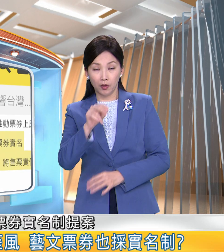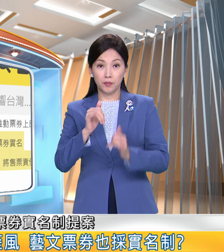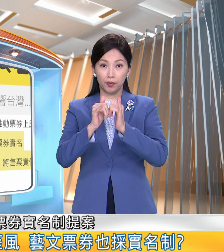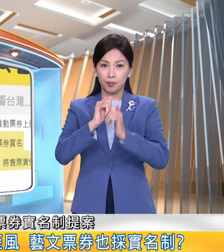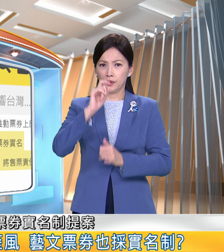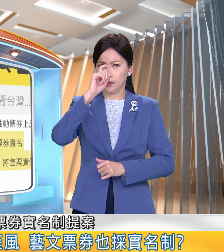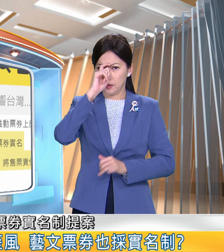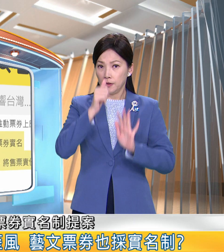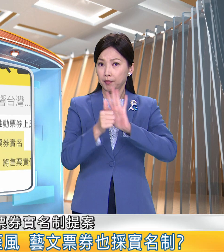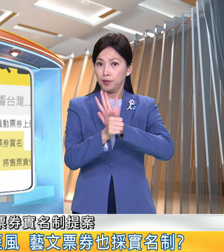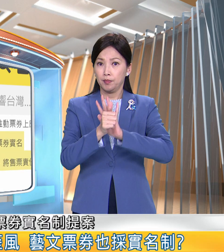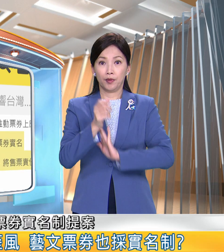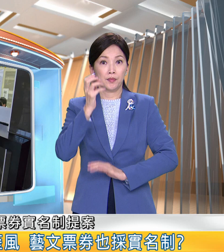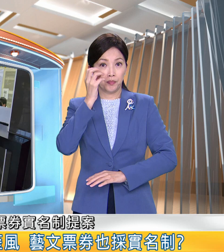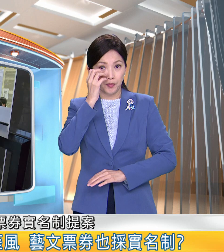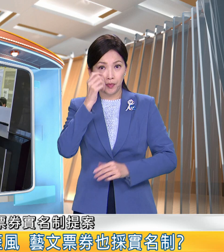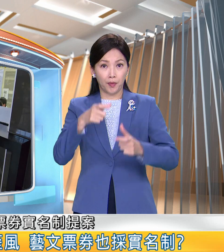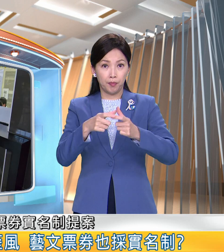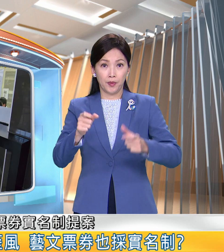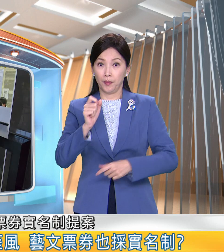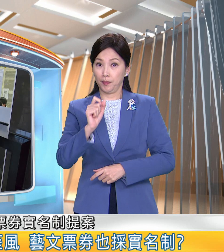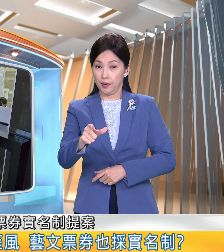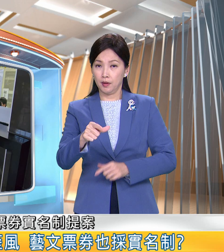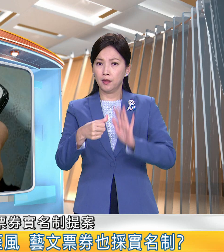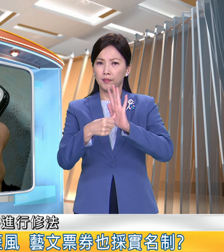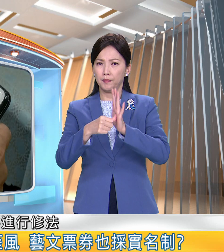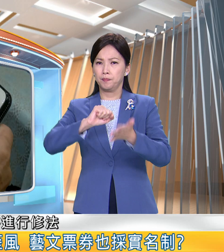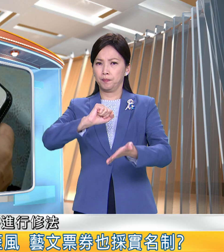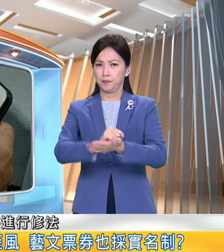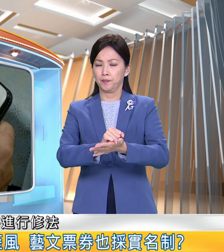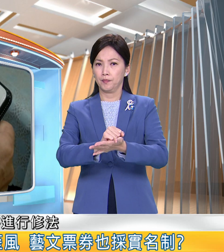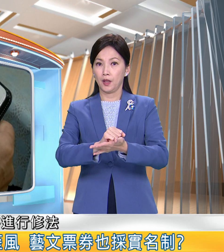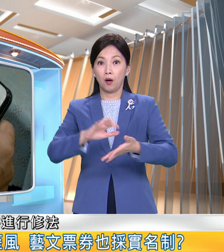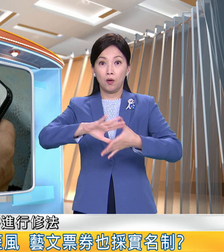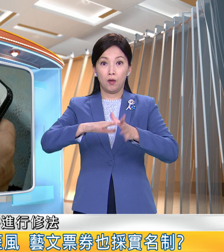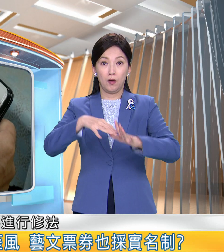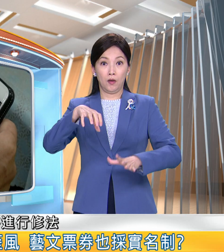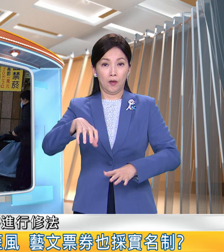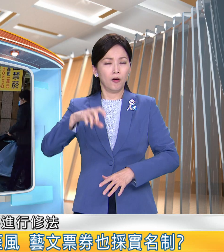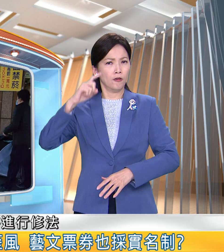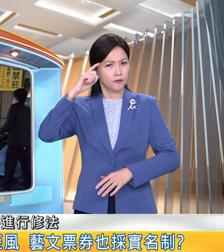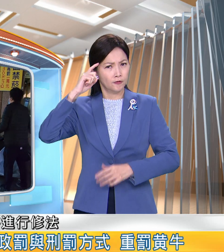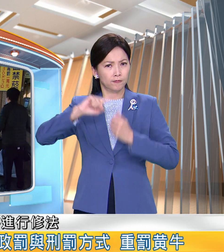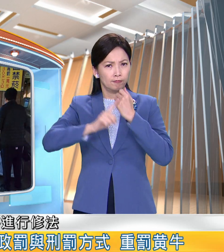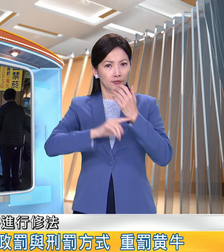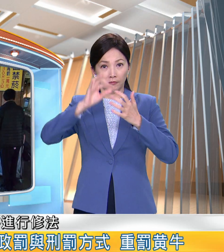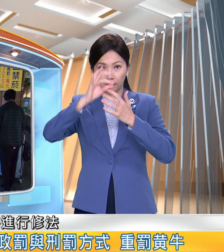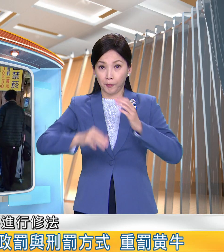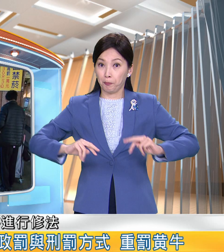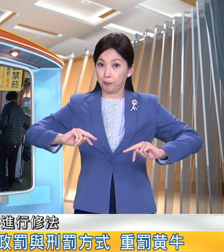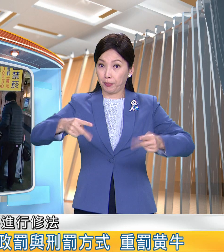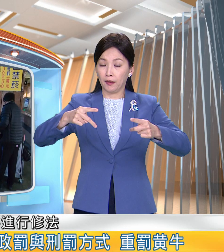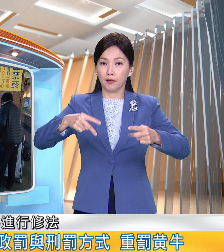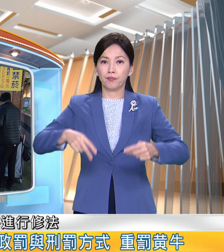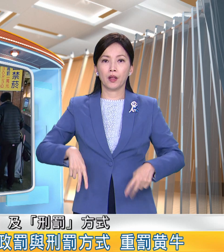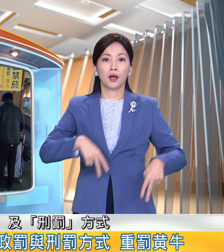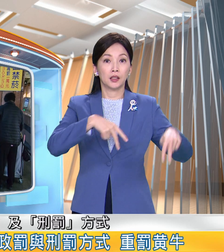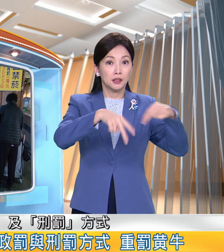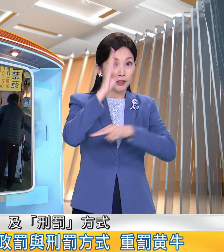艺文票券实名制提案，对此文化部将进行修法，并以